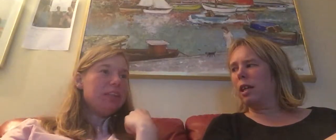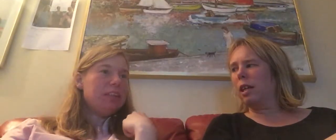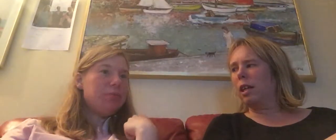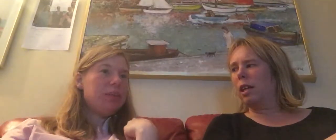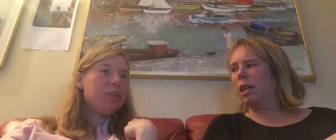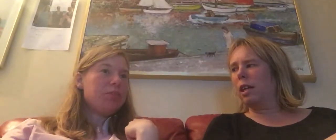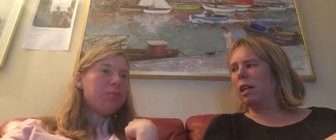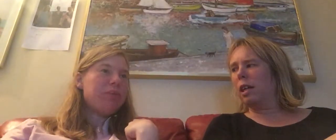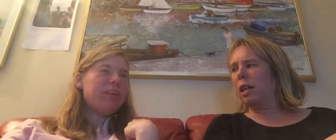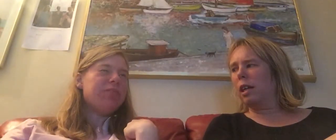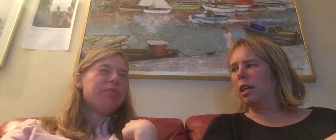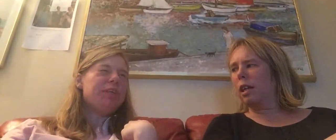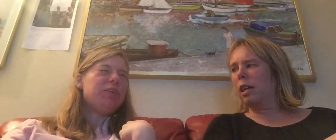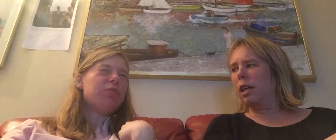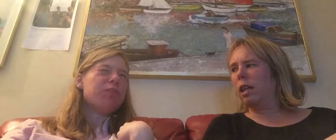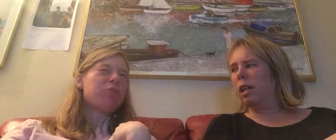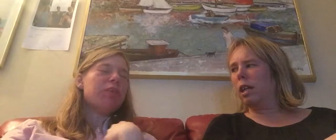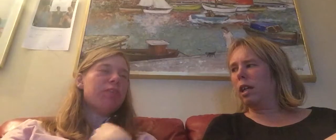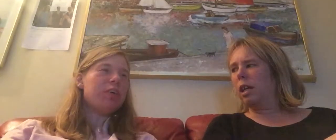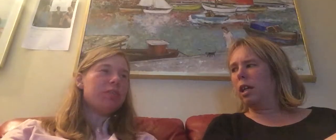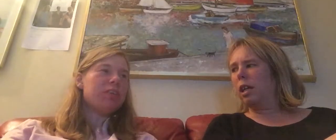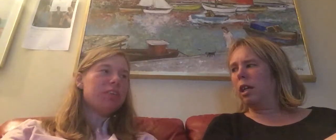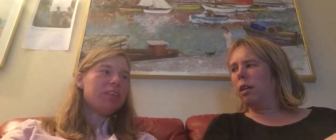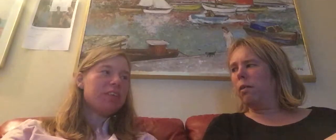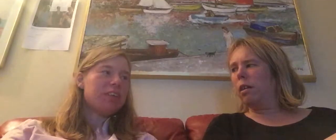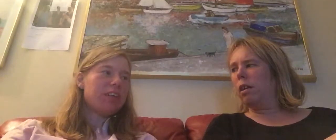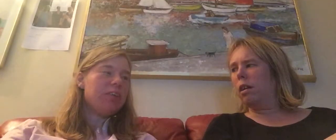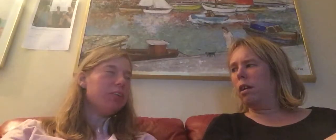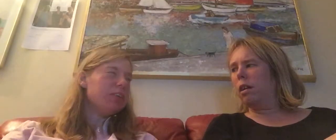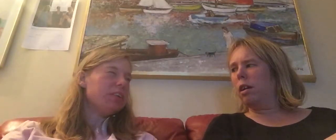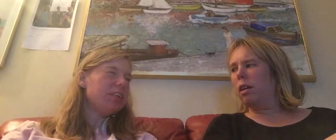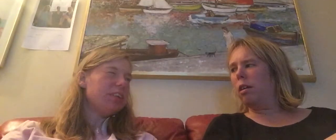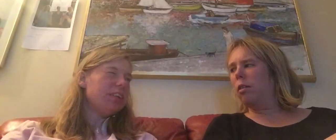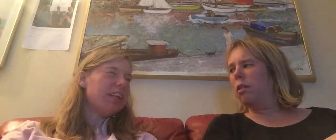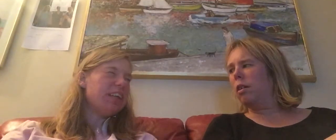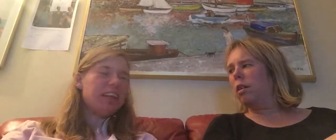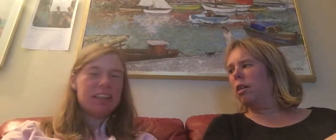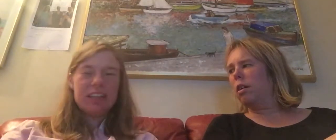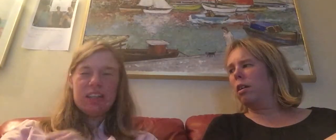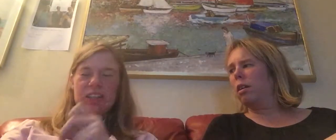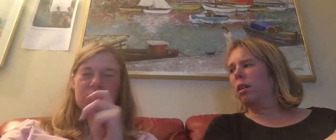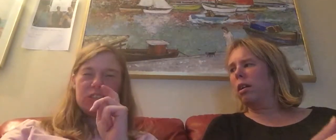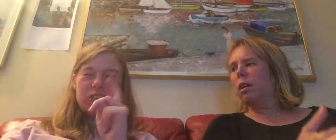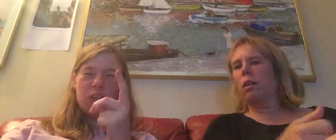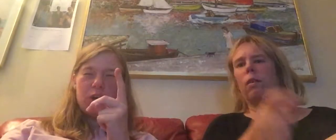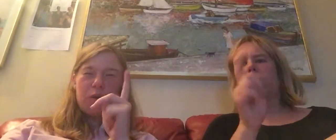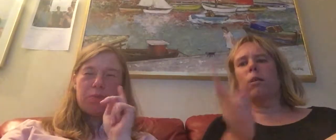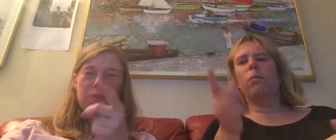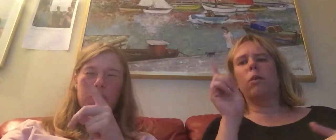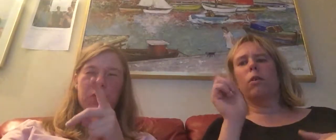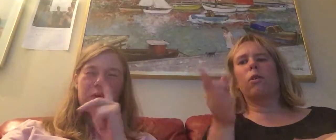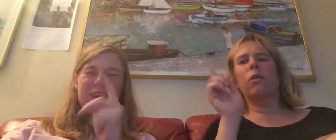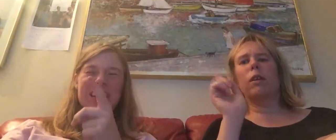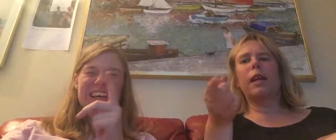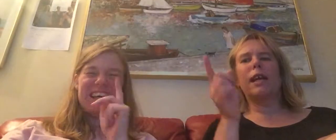i min skola förut. Lund. Ja. Den Anna. Jag må hon